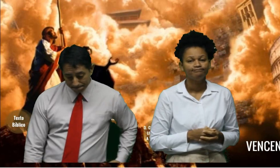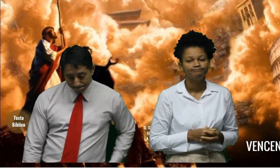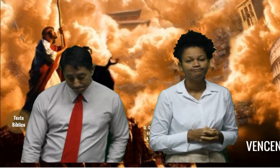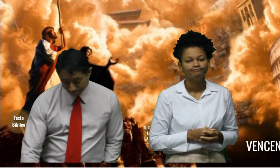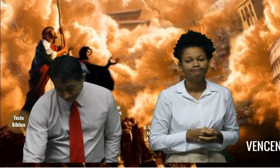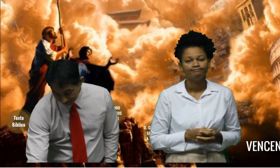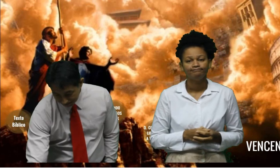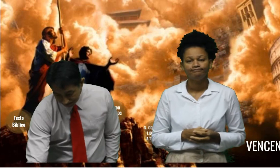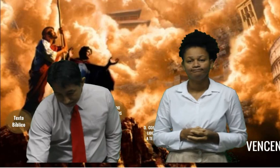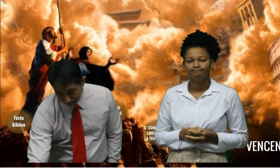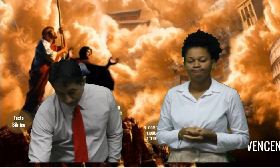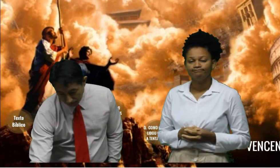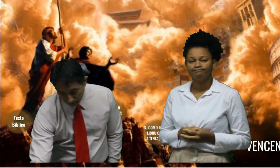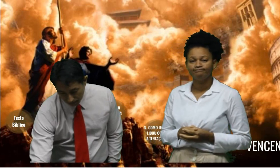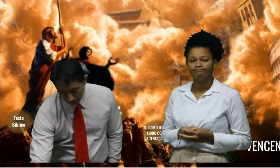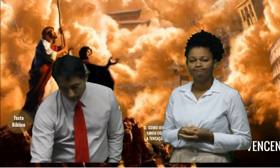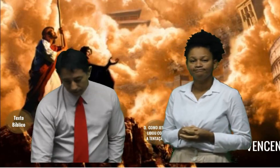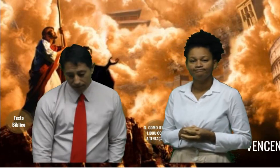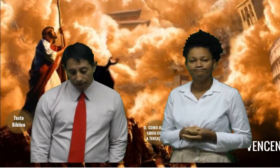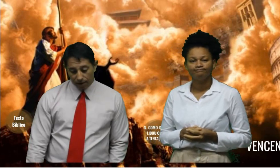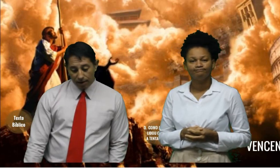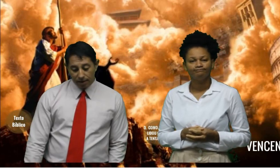a